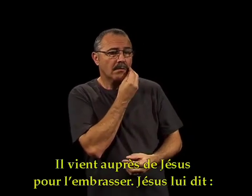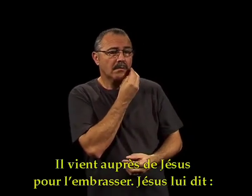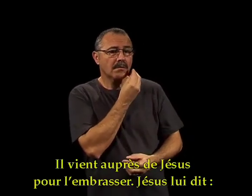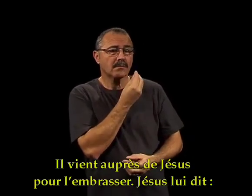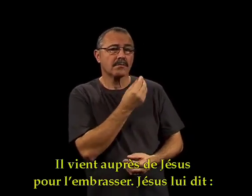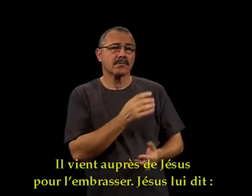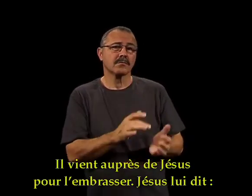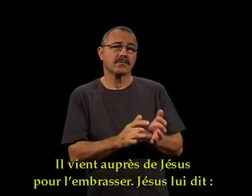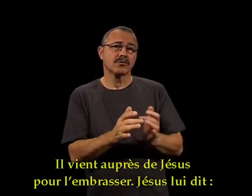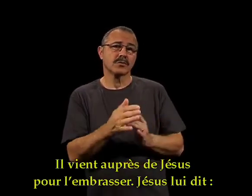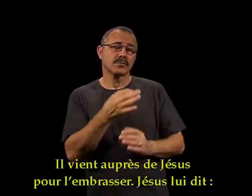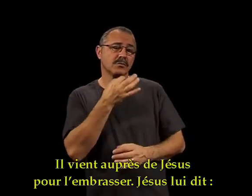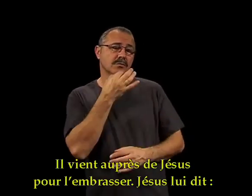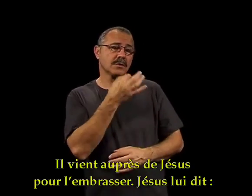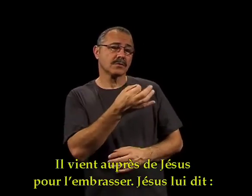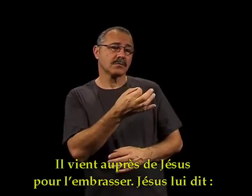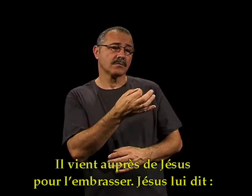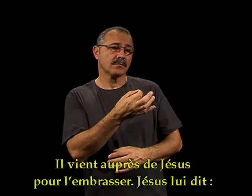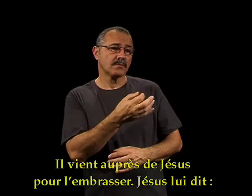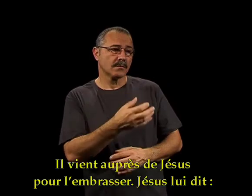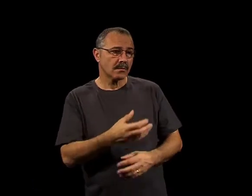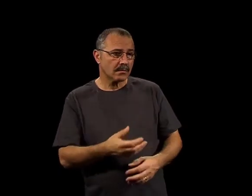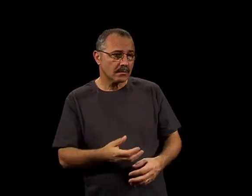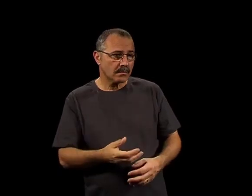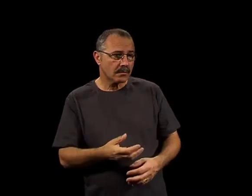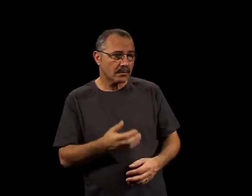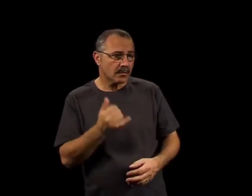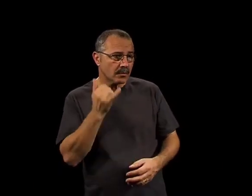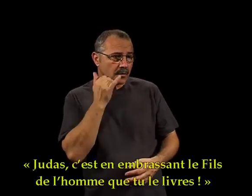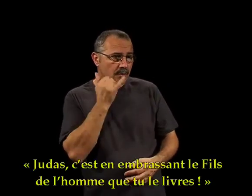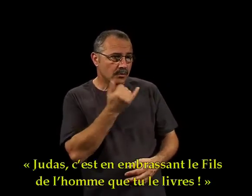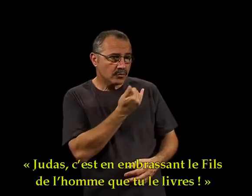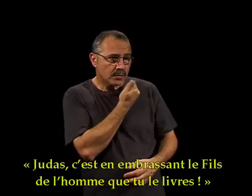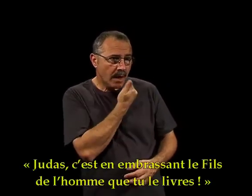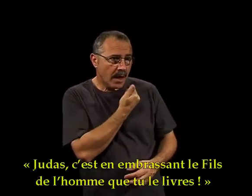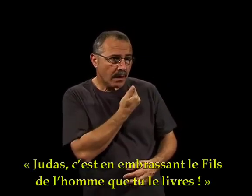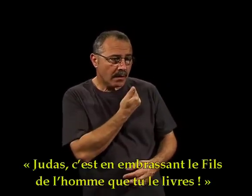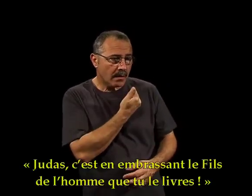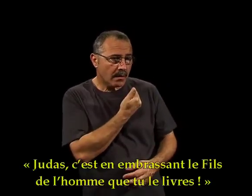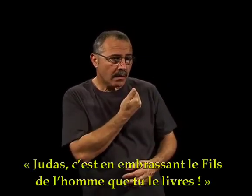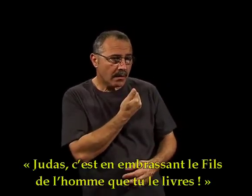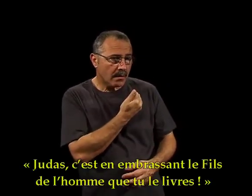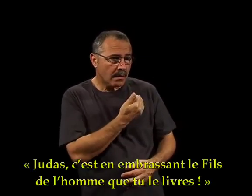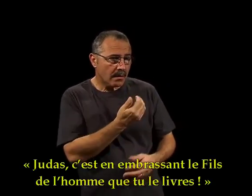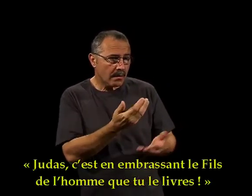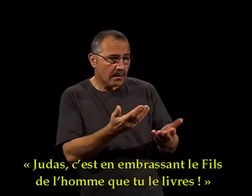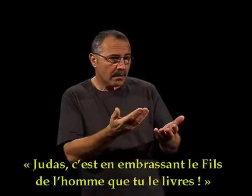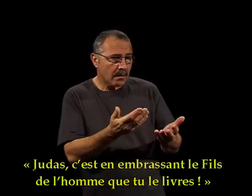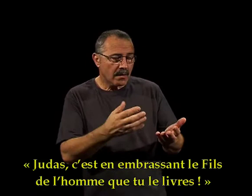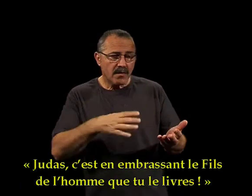Il vient auprès de Jésus pour l'embrasser. Jésus lui dit, « Judas,